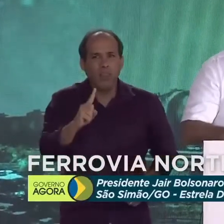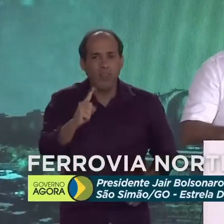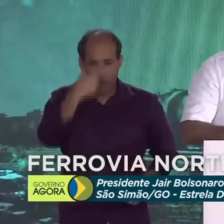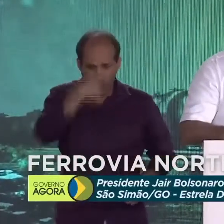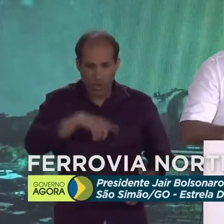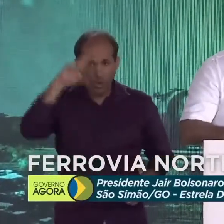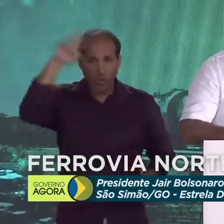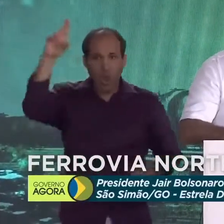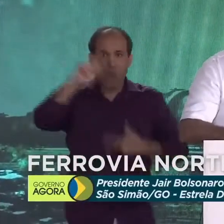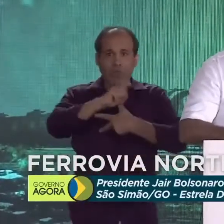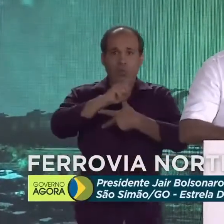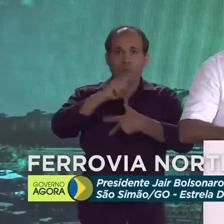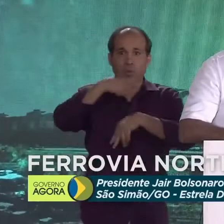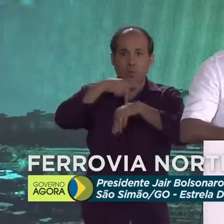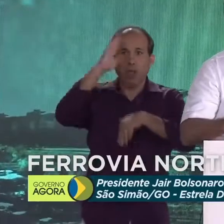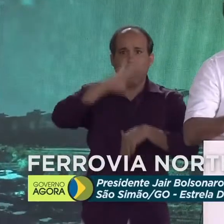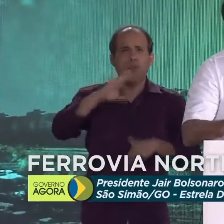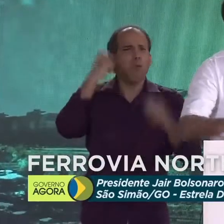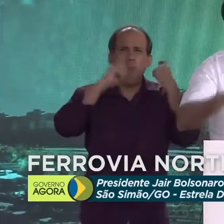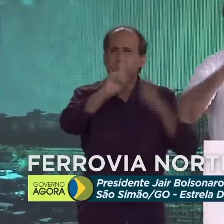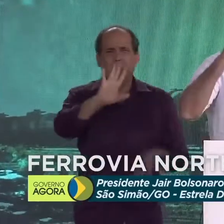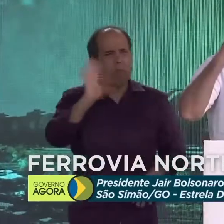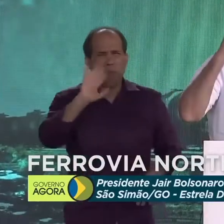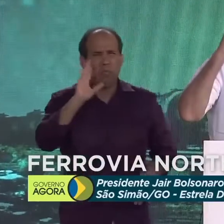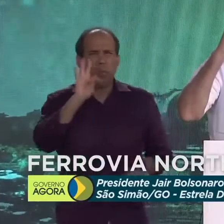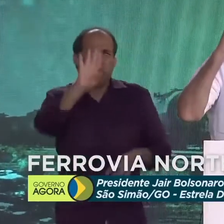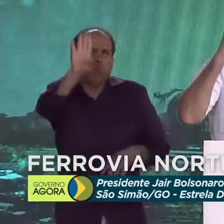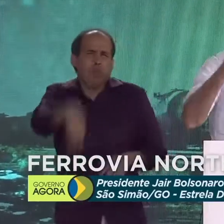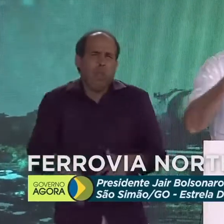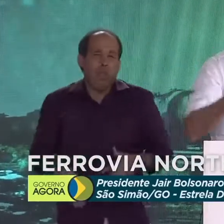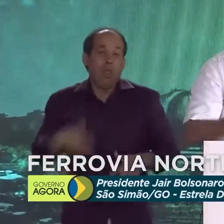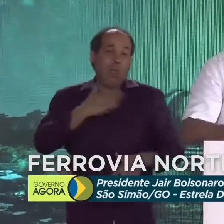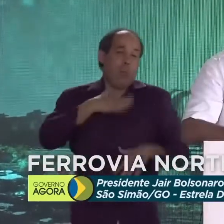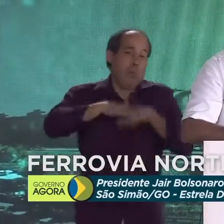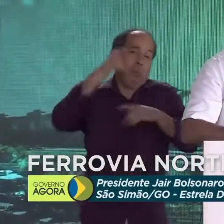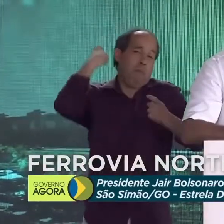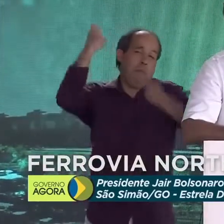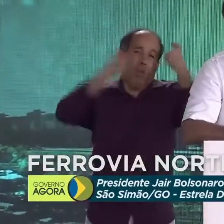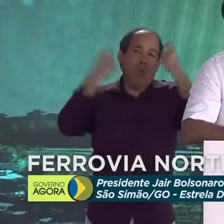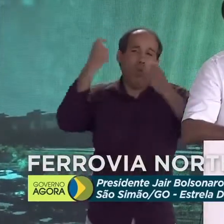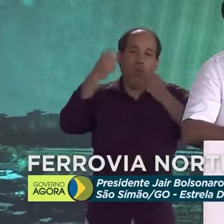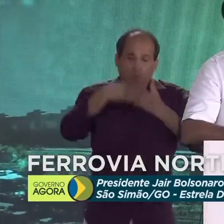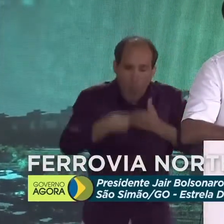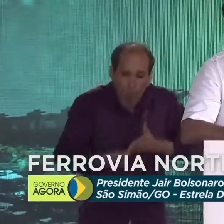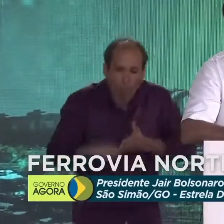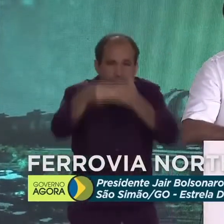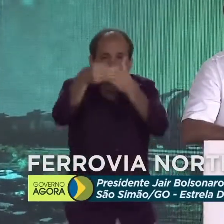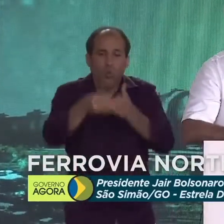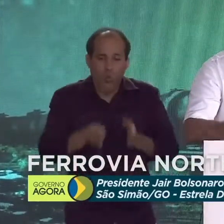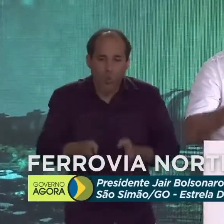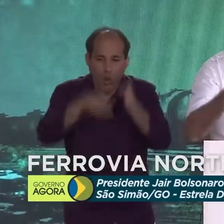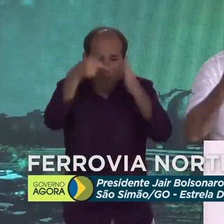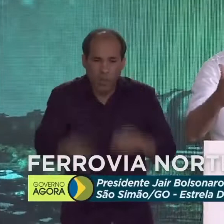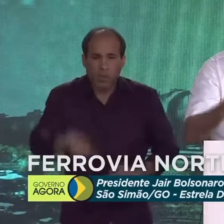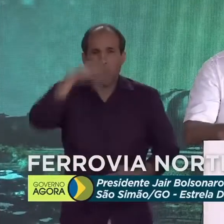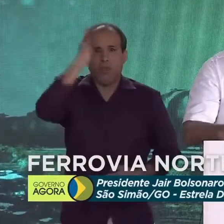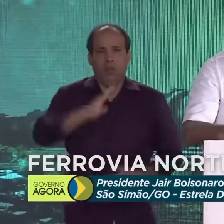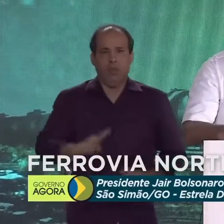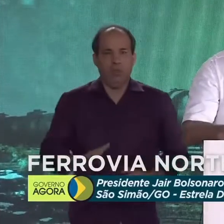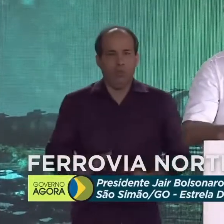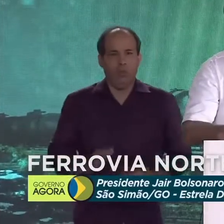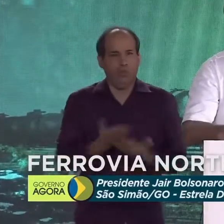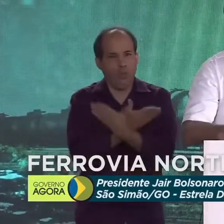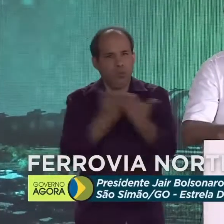bem, não estou preocupado com isso. Minha maior preocupação é conduzir o destino da nação. Meus senhores e minhas